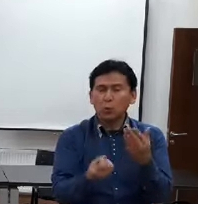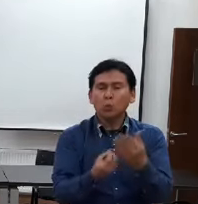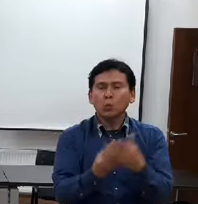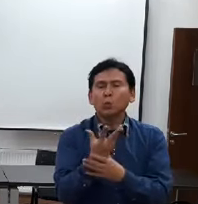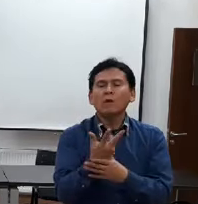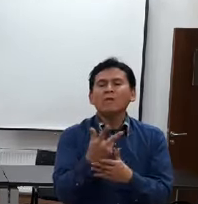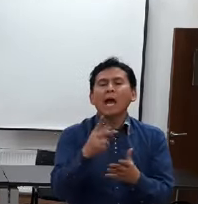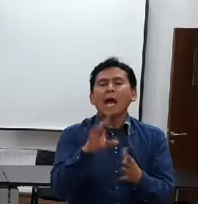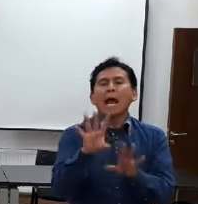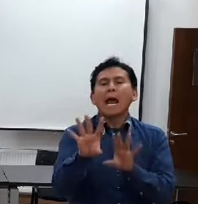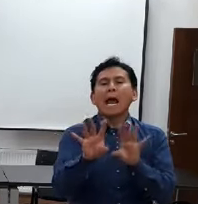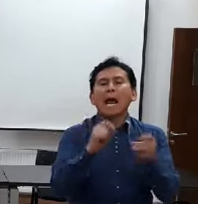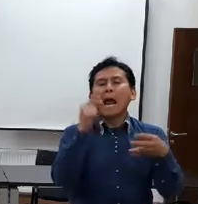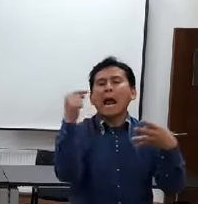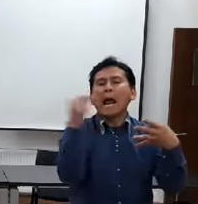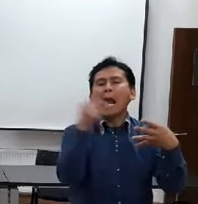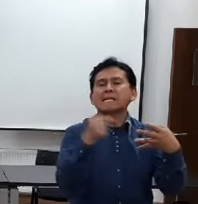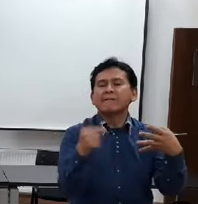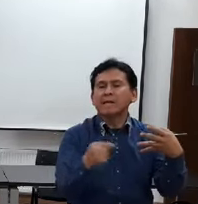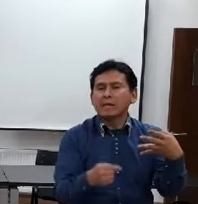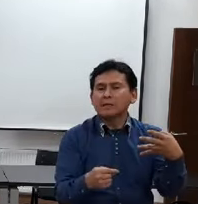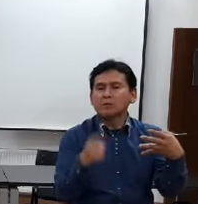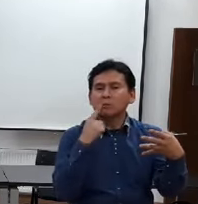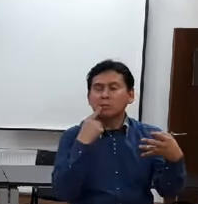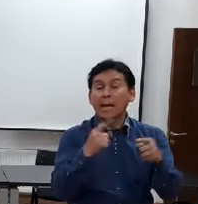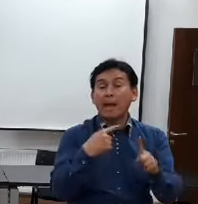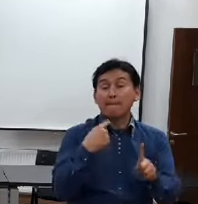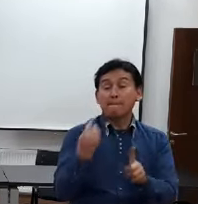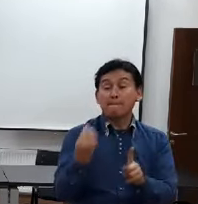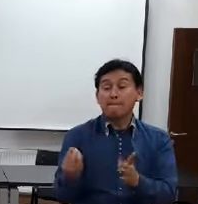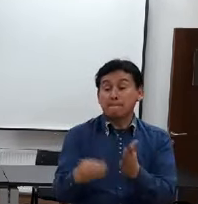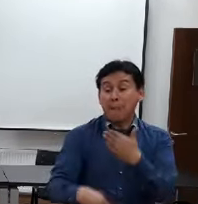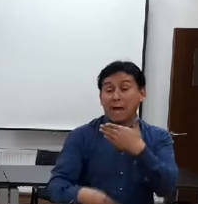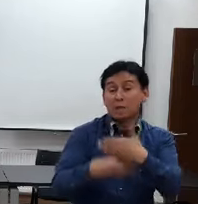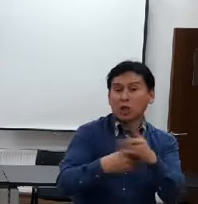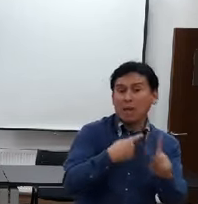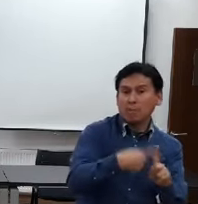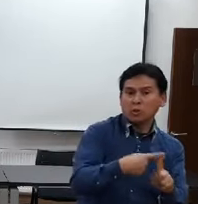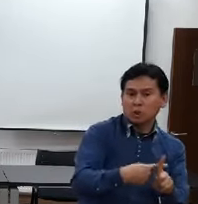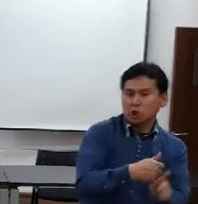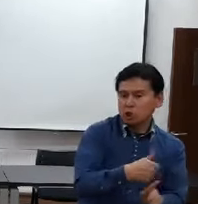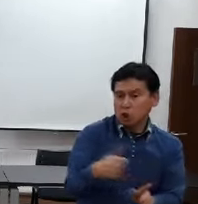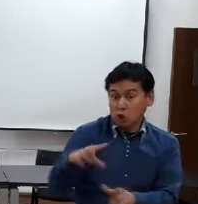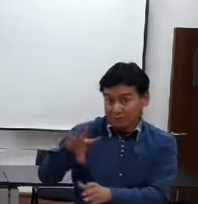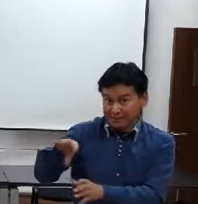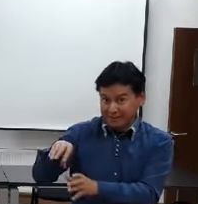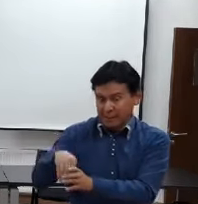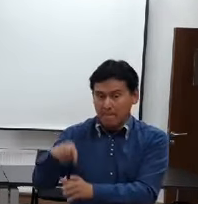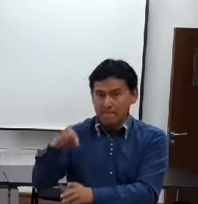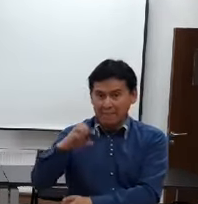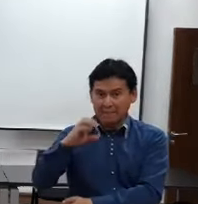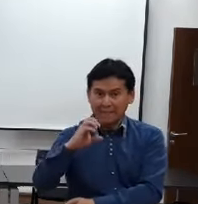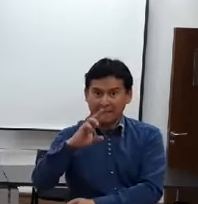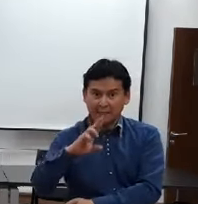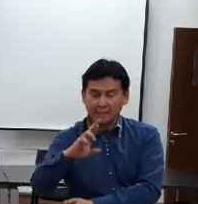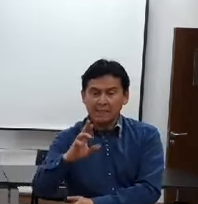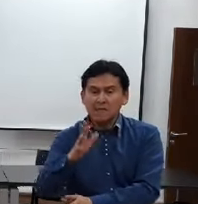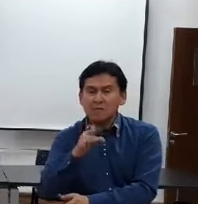clasificación que se va a sumar a los casos positivos y que van a ser todos esos pacientes que la PCR les sale